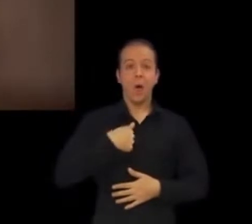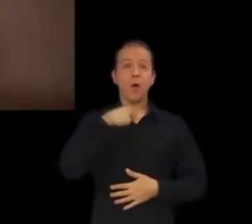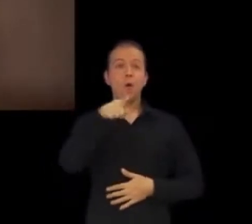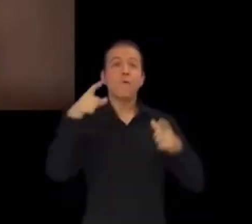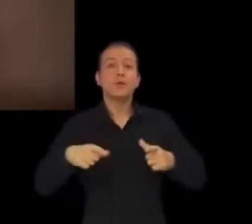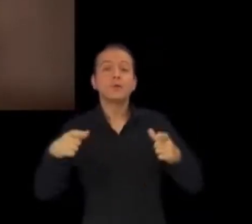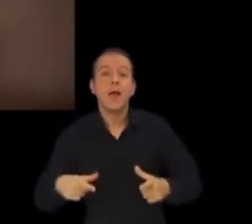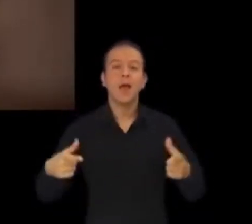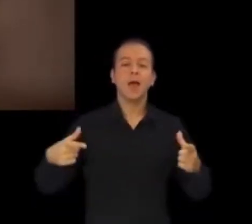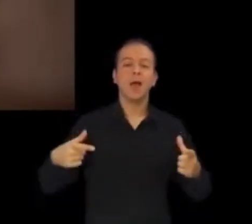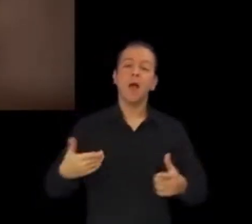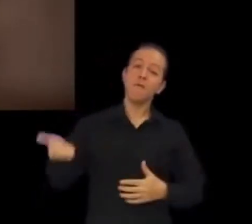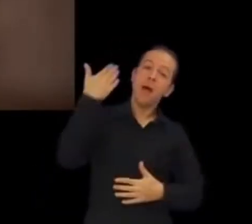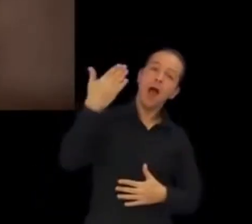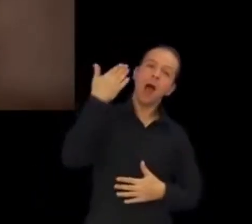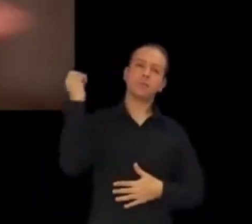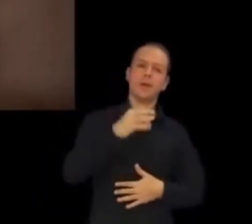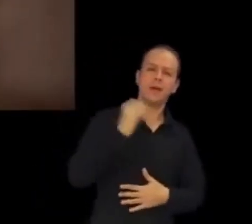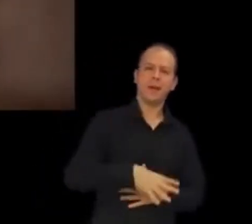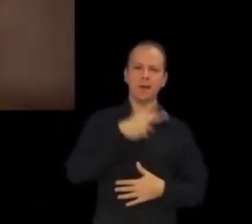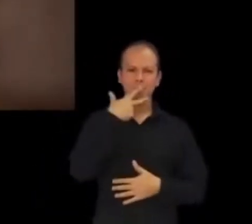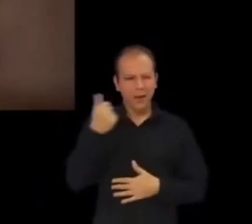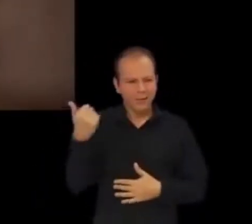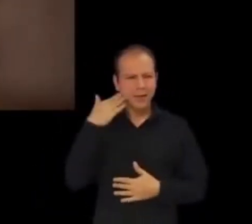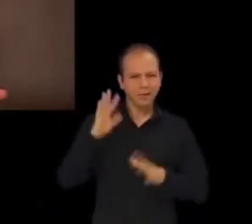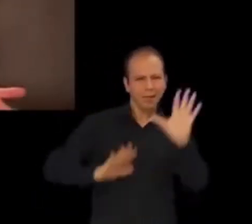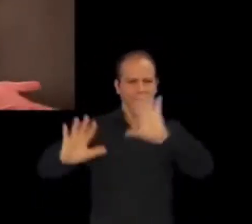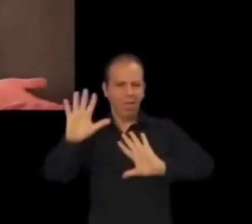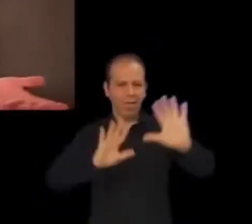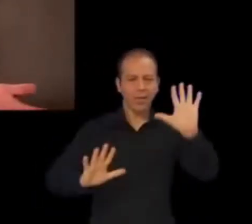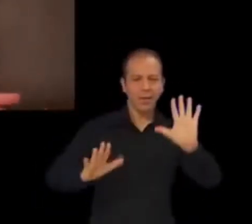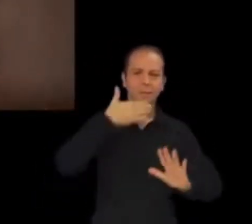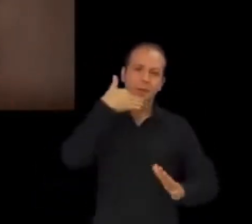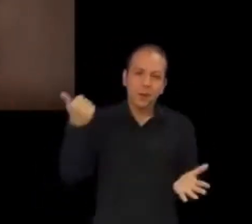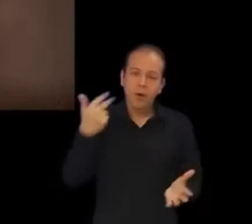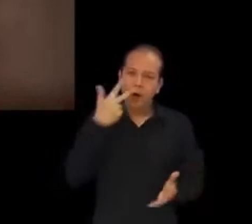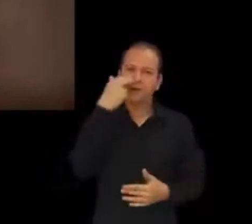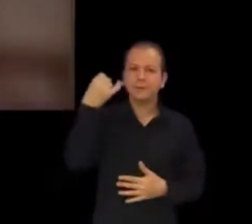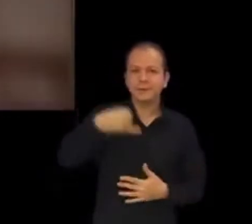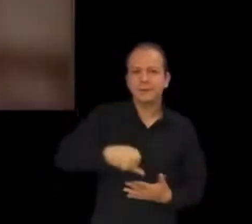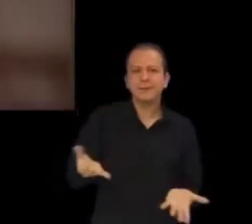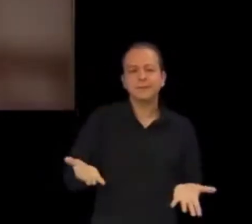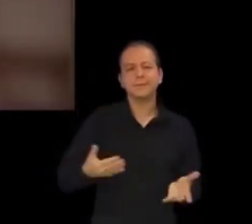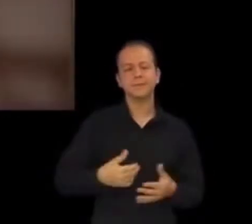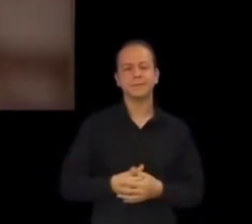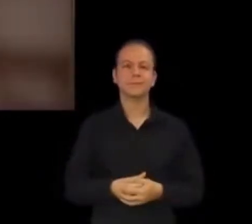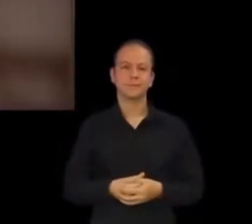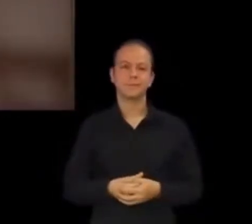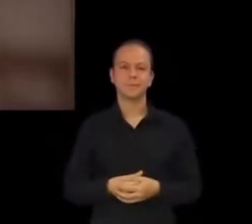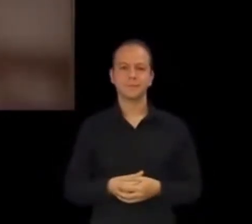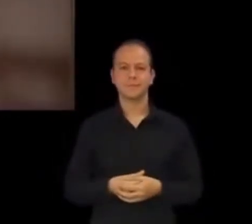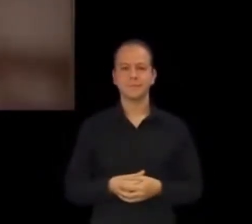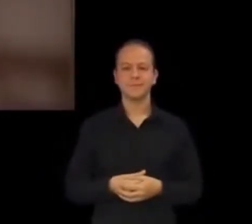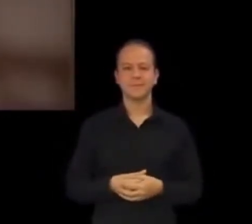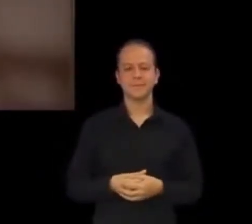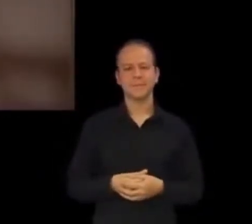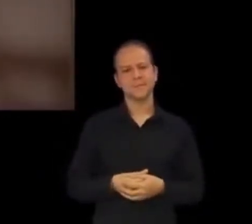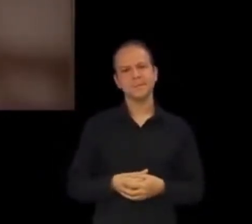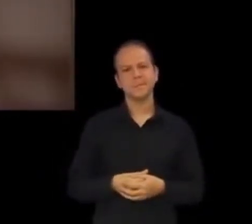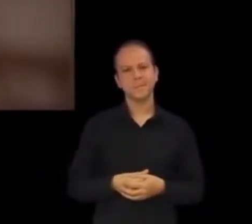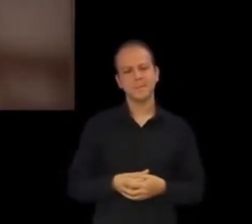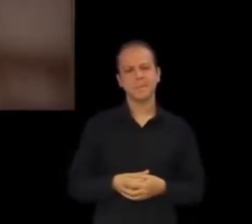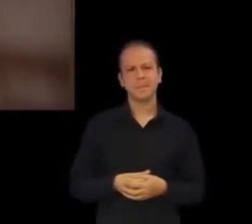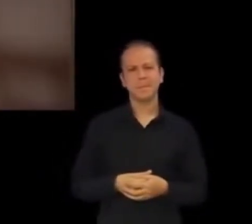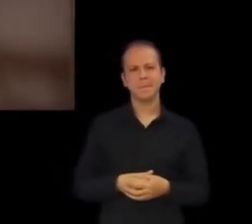Eu quero ver você. Xavier Cooper. Vamos sair. Sabe, esse tipo de coisa assim. Tem que ser assim, cara.